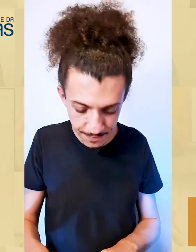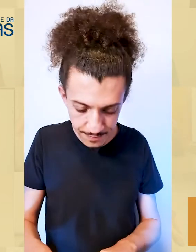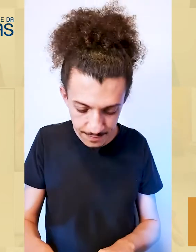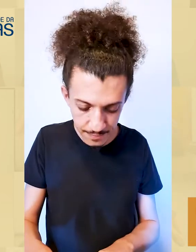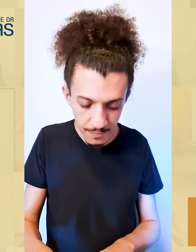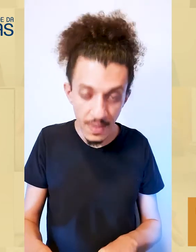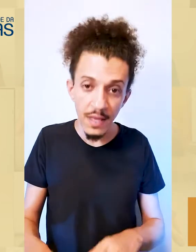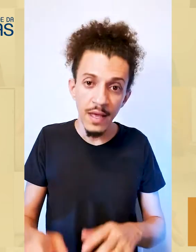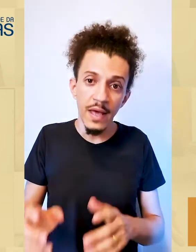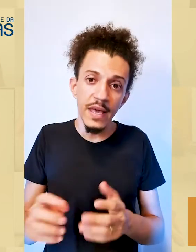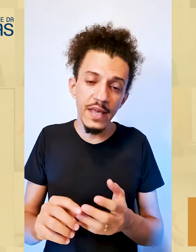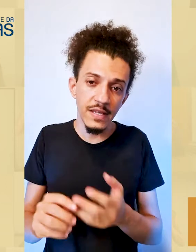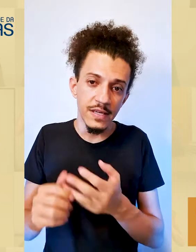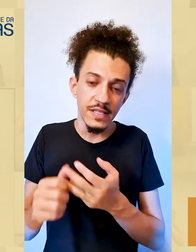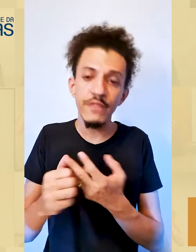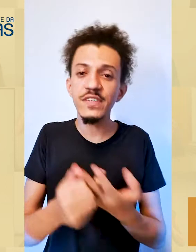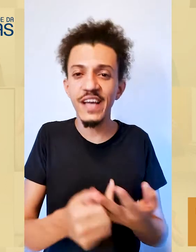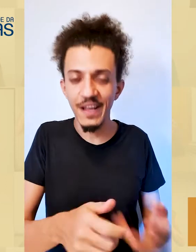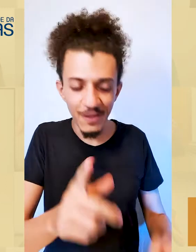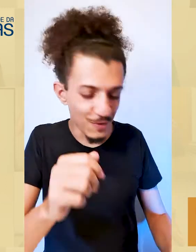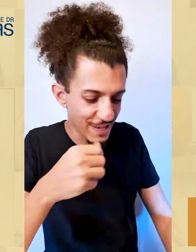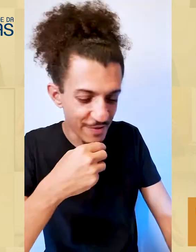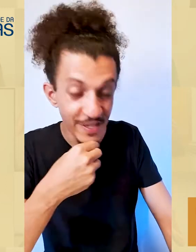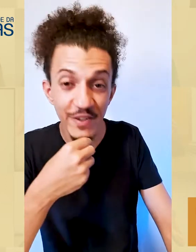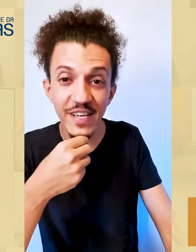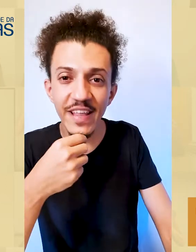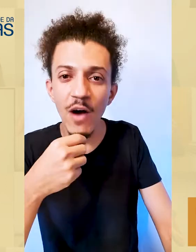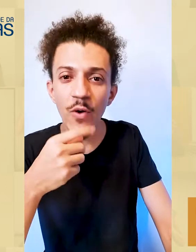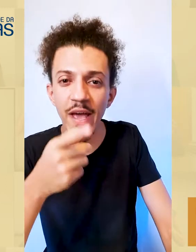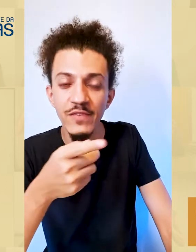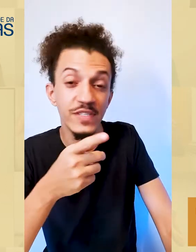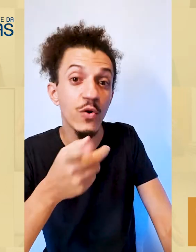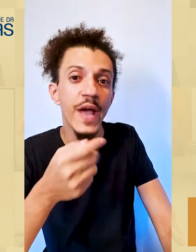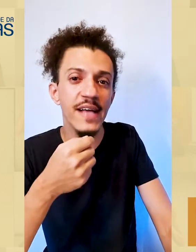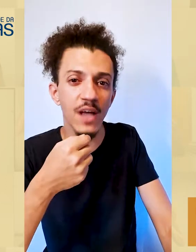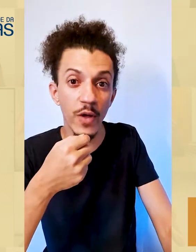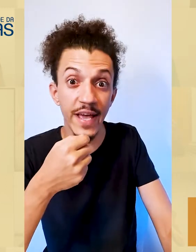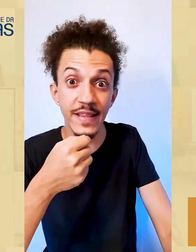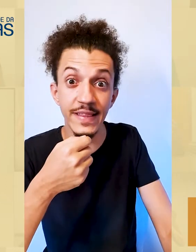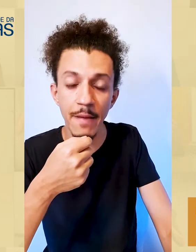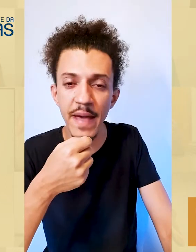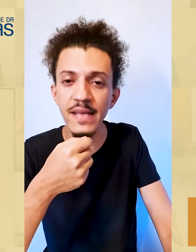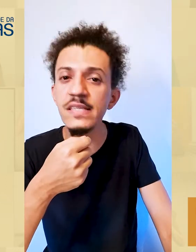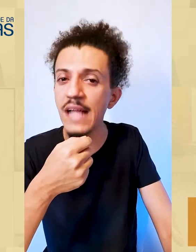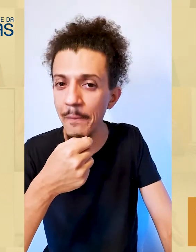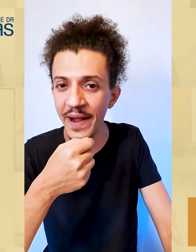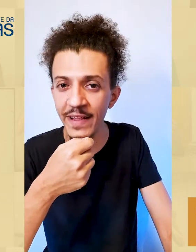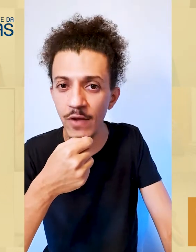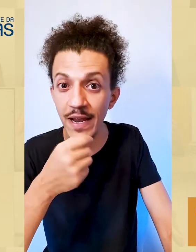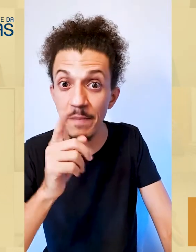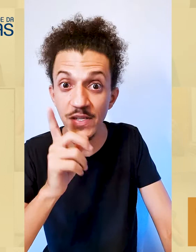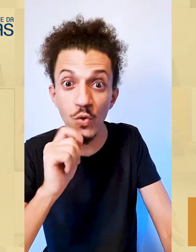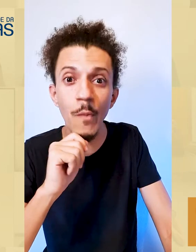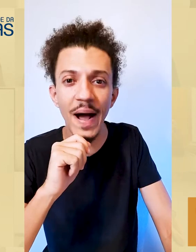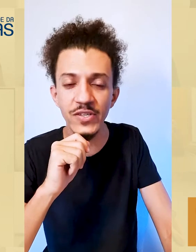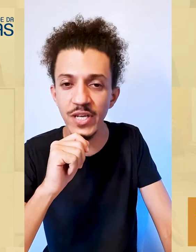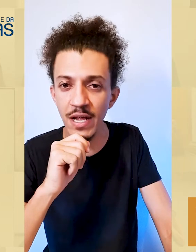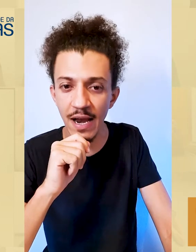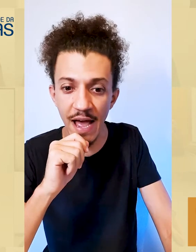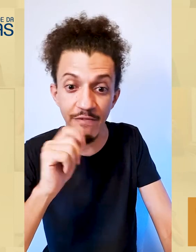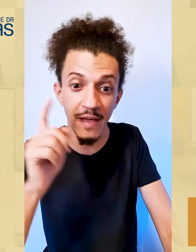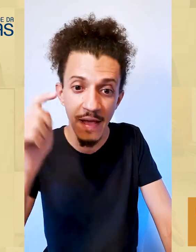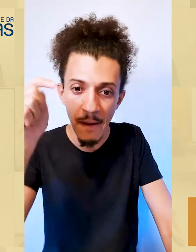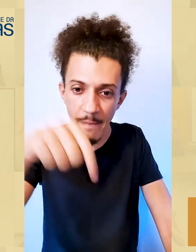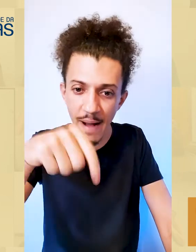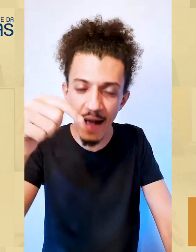sinais. E se você, inclusive, se você tem alguém, se você conhece alguém que também está aprendendo a Libras, compartilhe